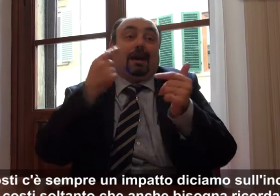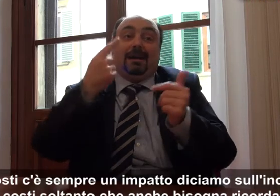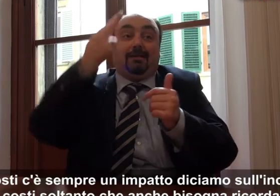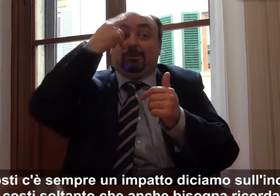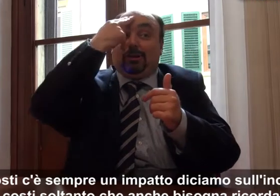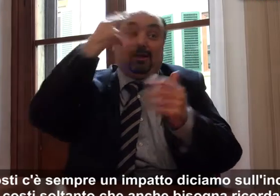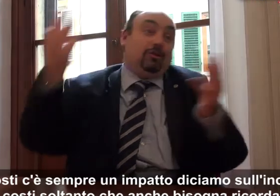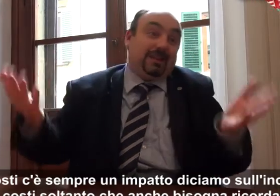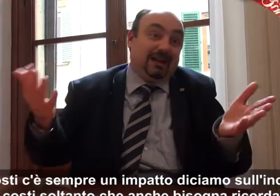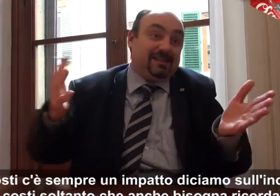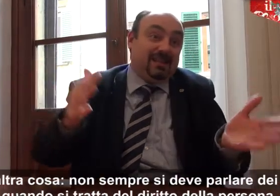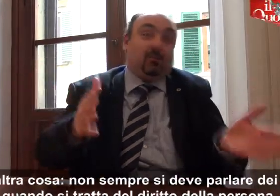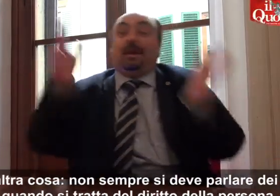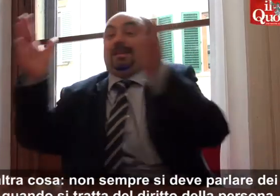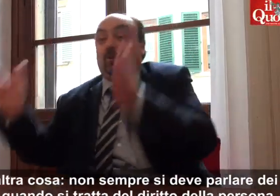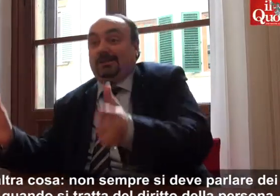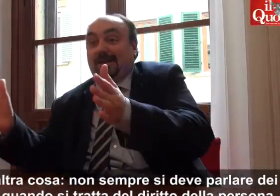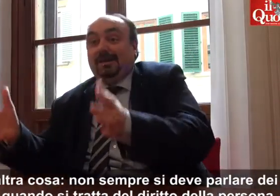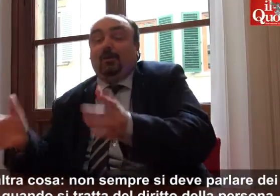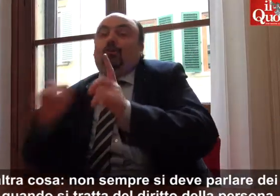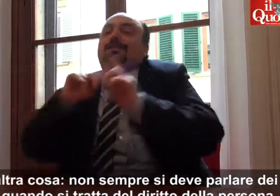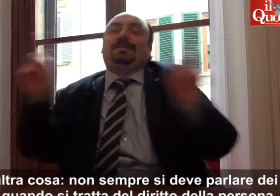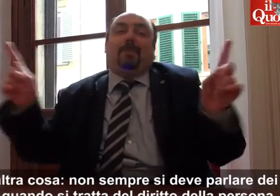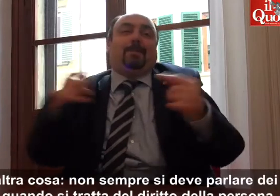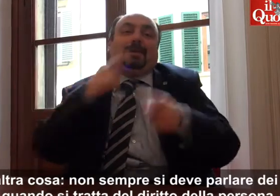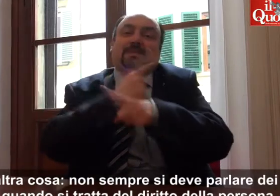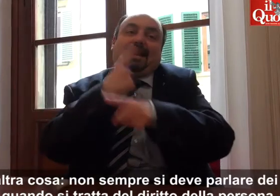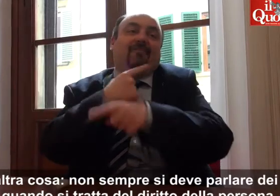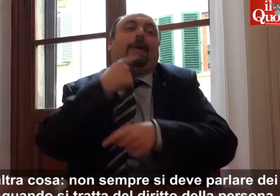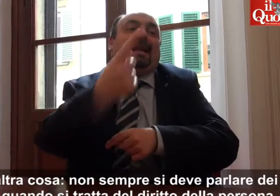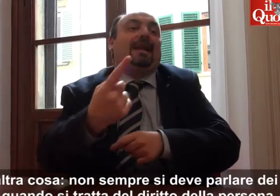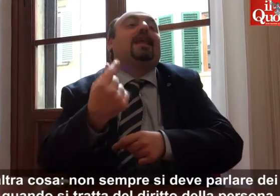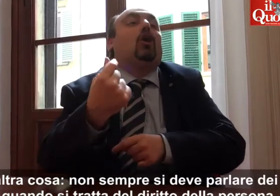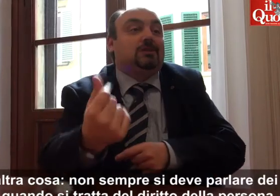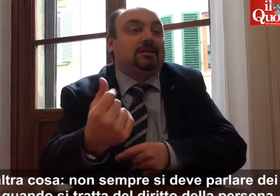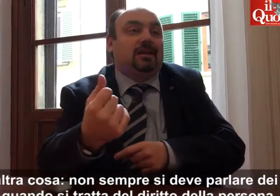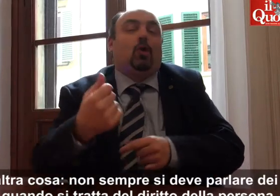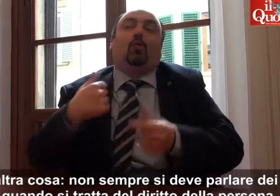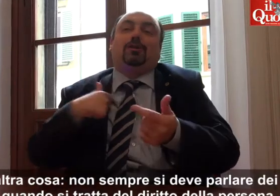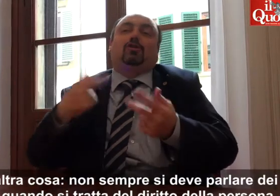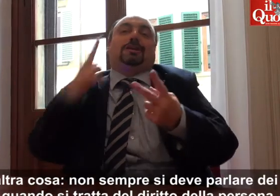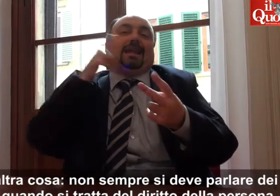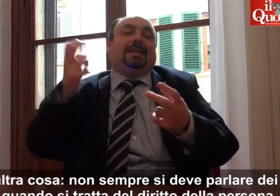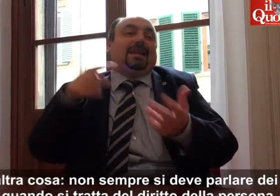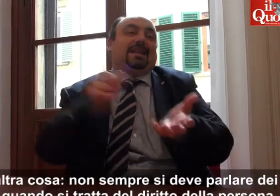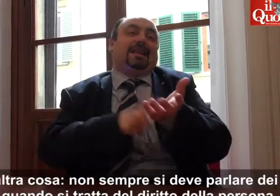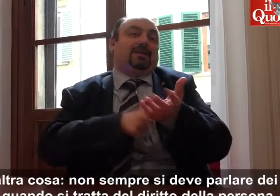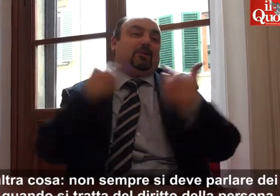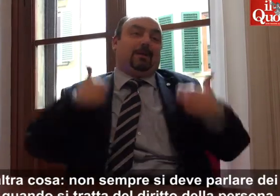che anche bisogna ricordarsi di un'altra cosa, non sempre si deve parlare dei costi, quanto si tratta del diritto della